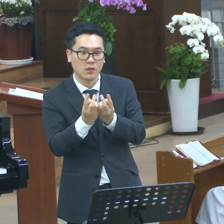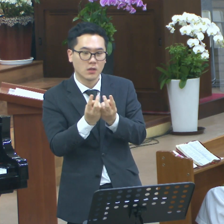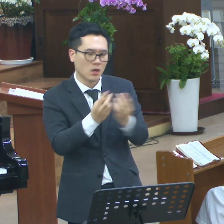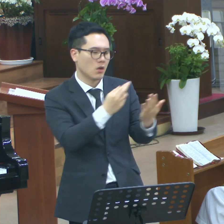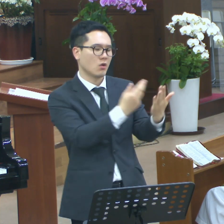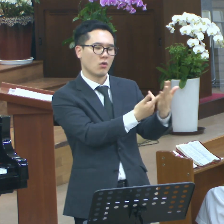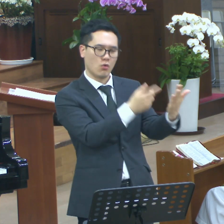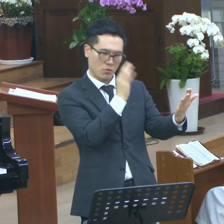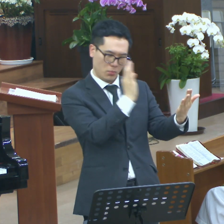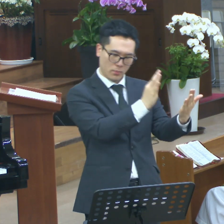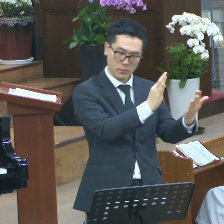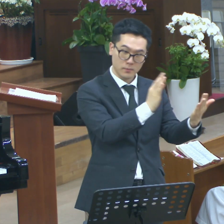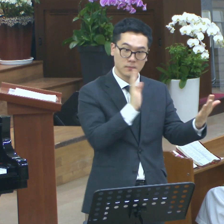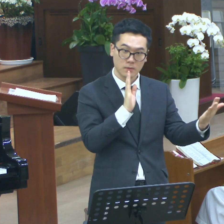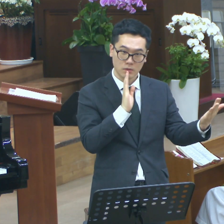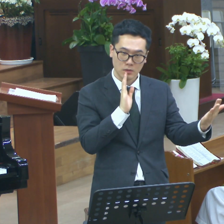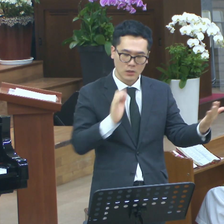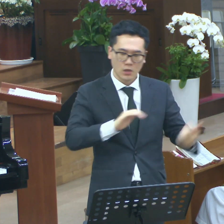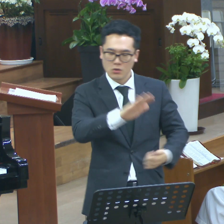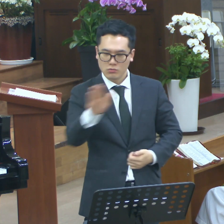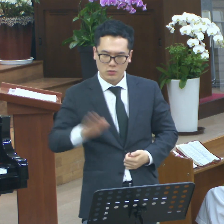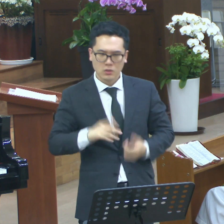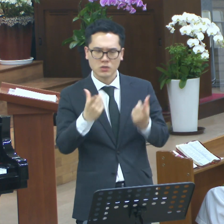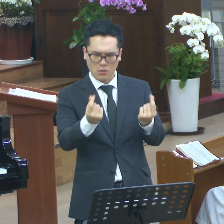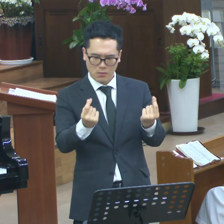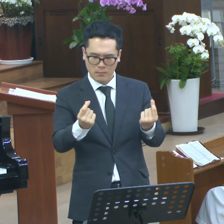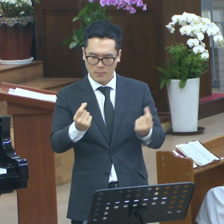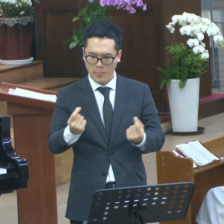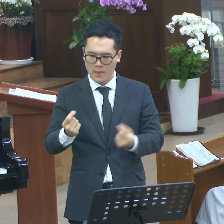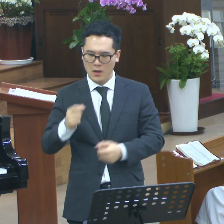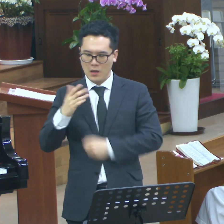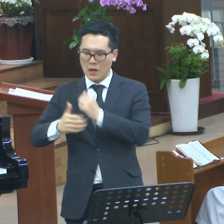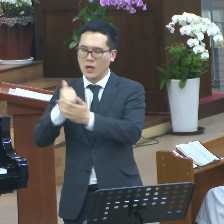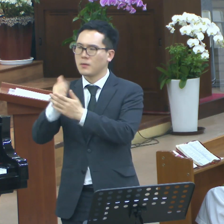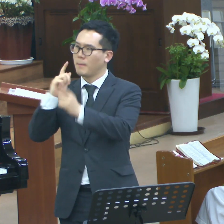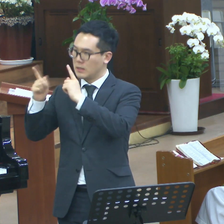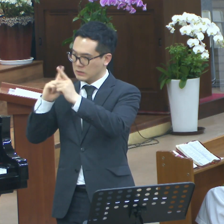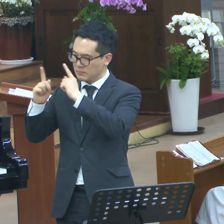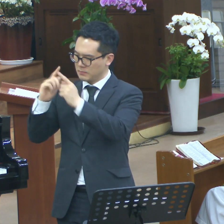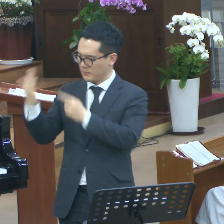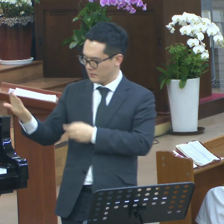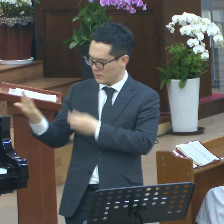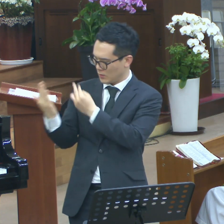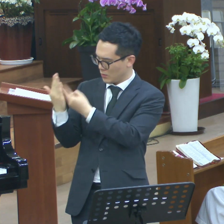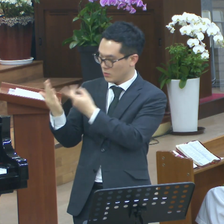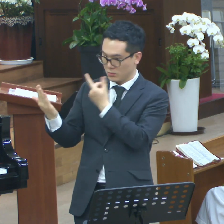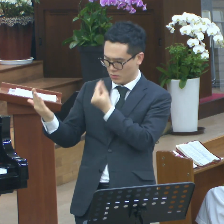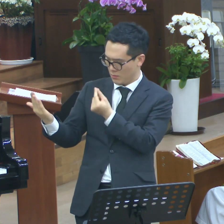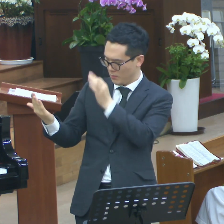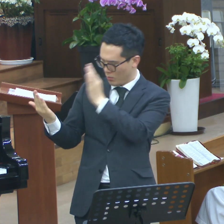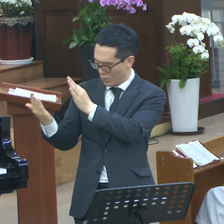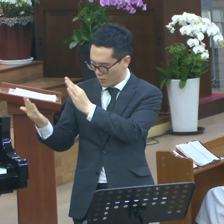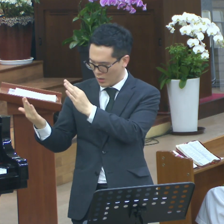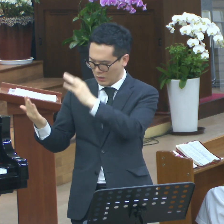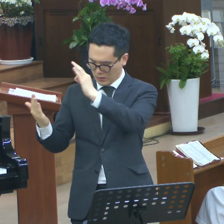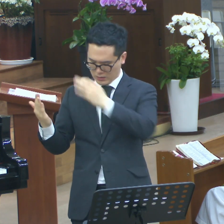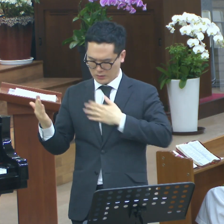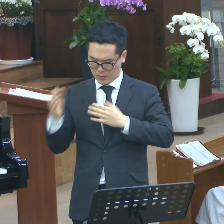말씀을 묵상하고 이 말씀의 정신을 따라 살려고 할 때 우리의 거짓된 것을 이길 수 있다 하는 거죠. 그런